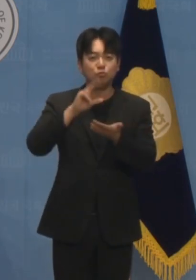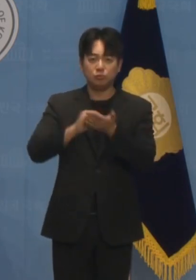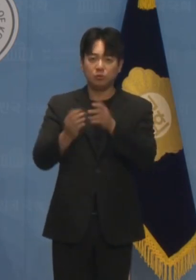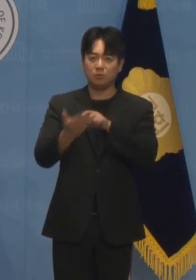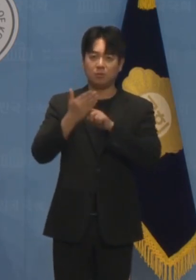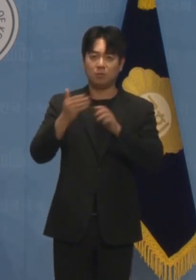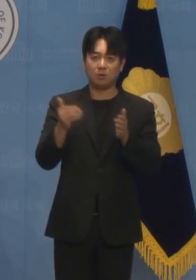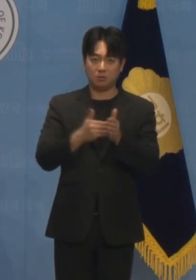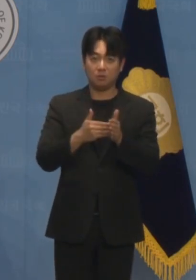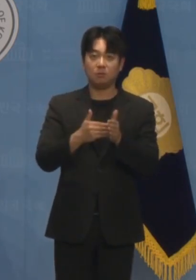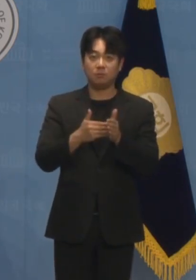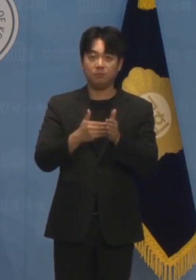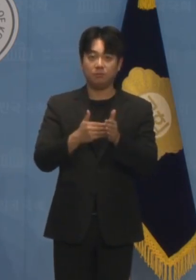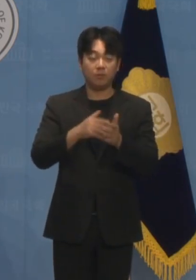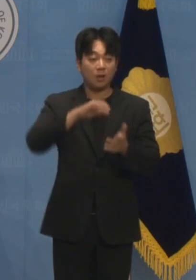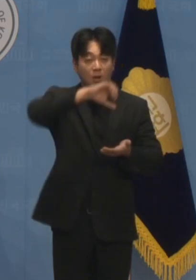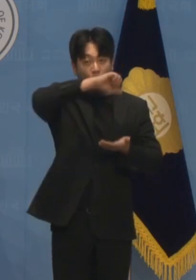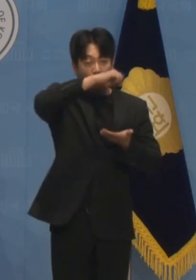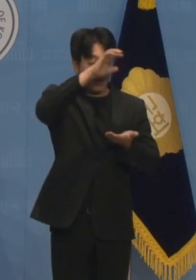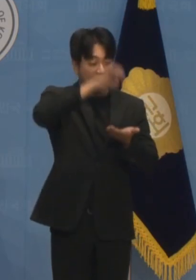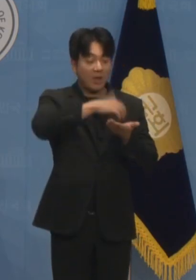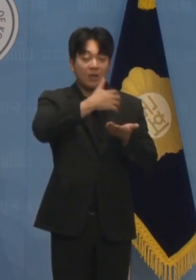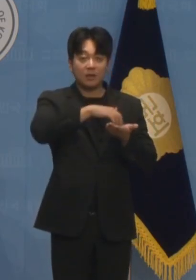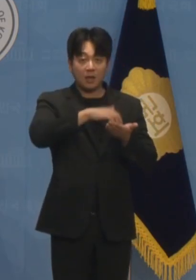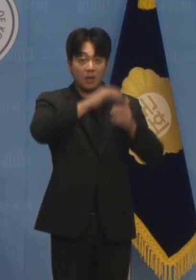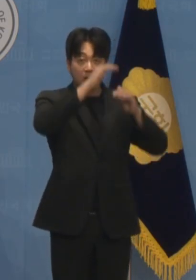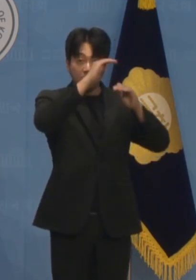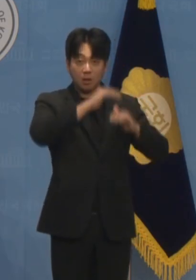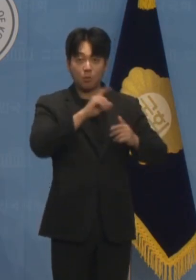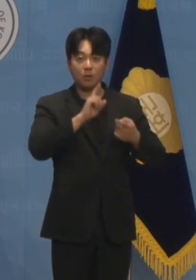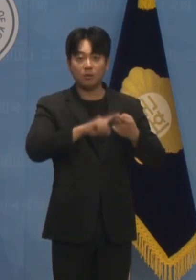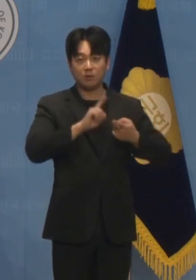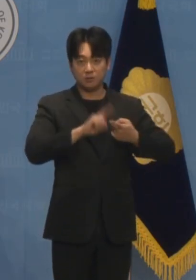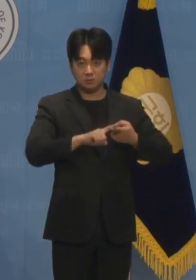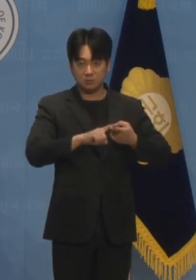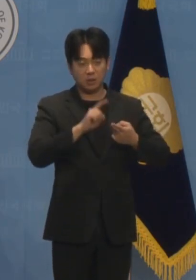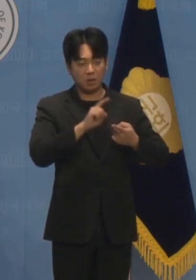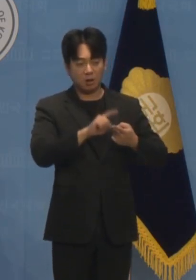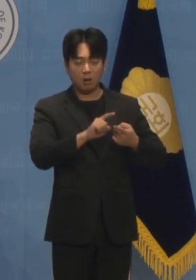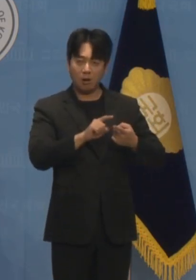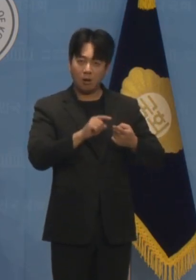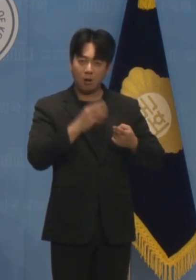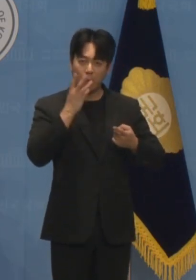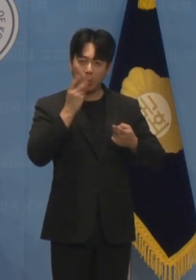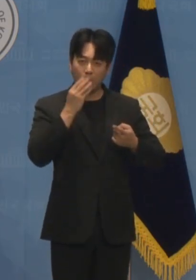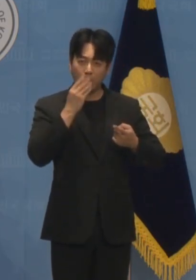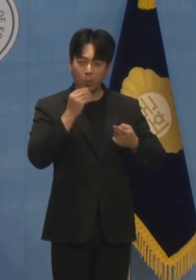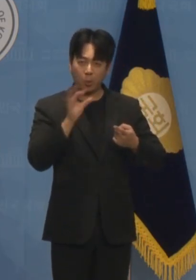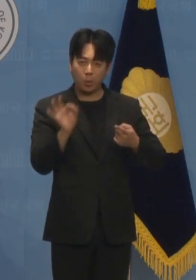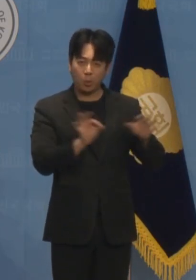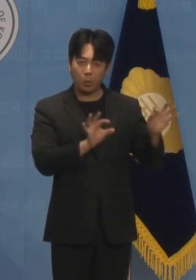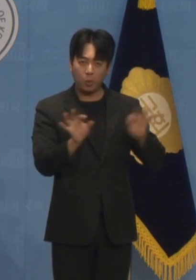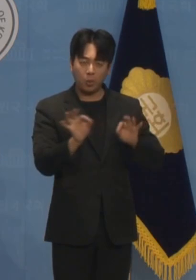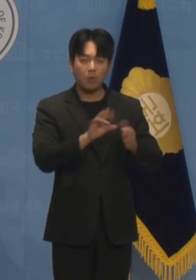종목단체는 회계 비용을 지원하지 않아서 부당한 끼업 팔기 의혹도 있습니다.